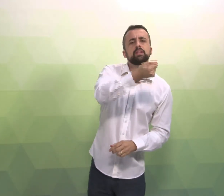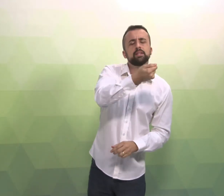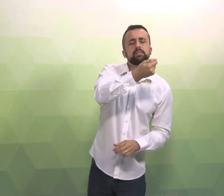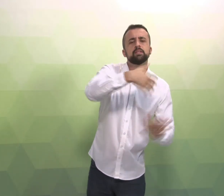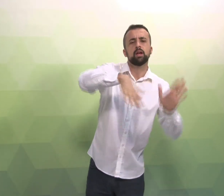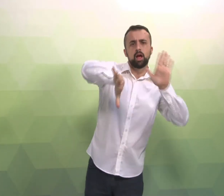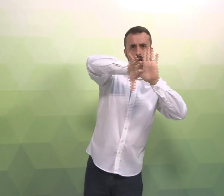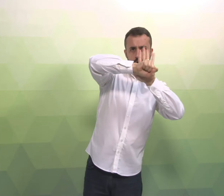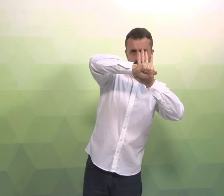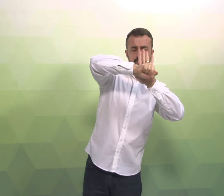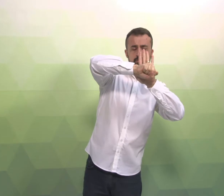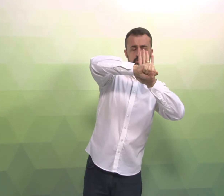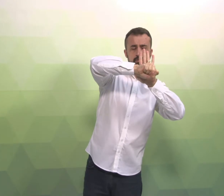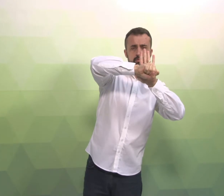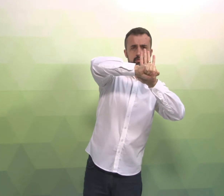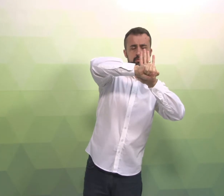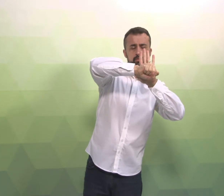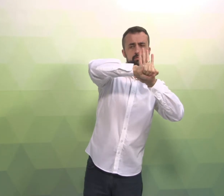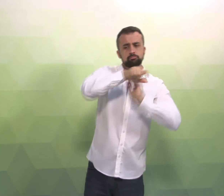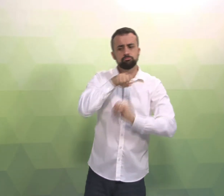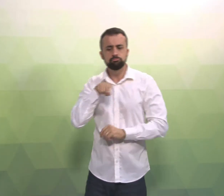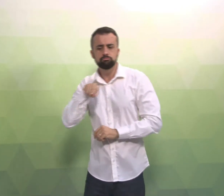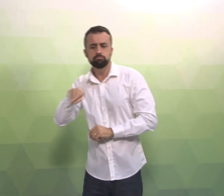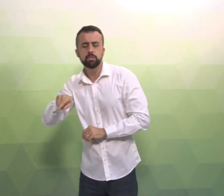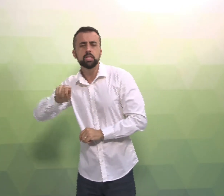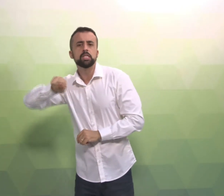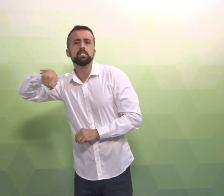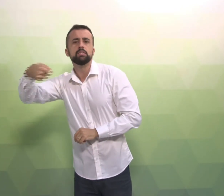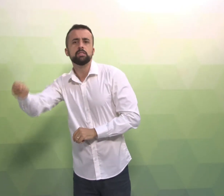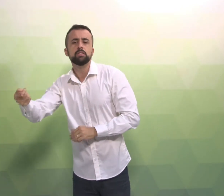Sobre sinais icônicos e arbitrários.